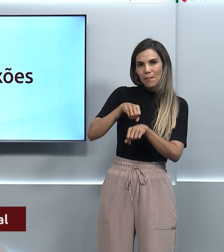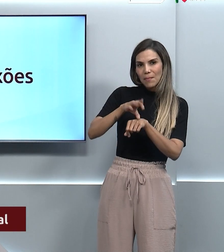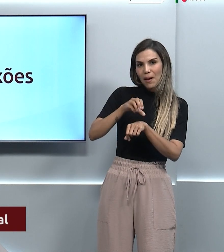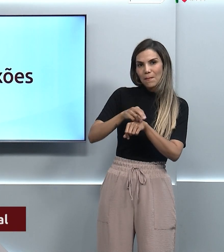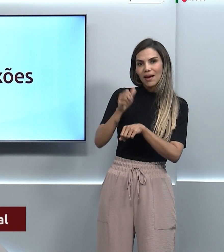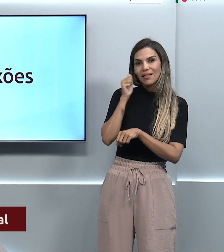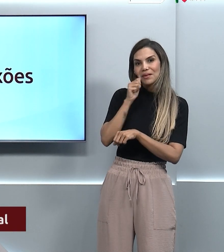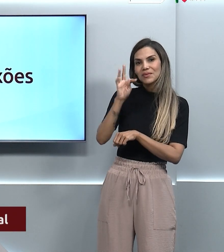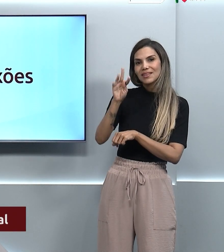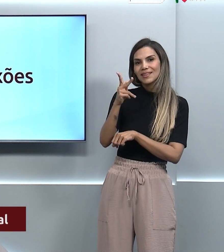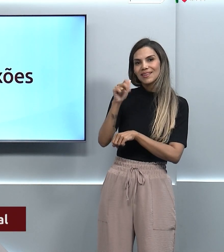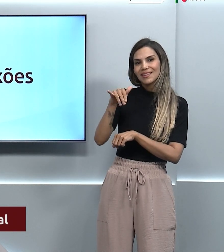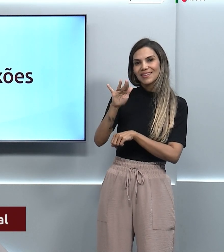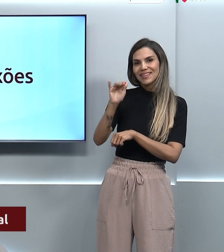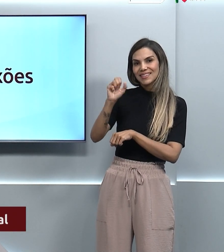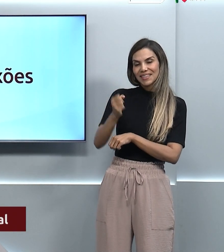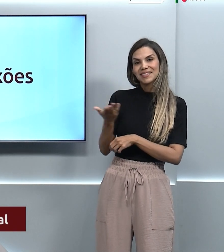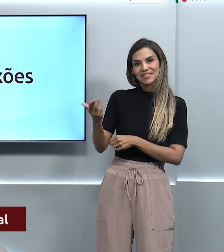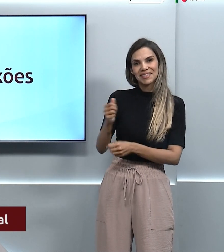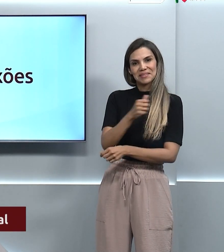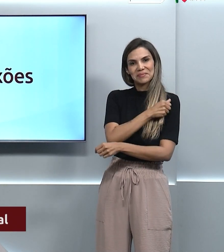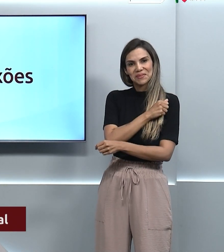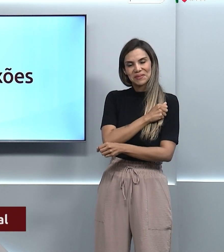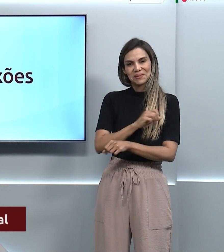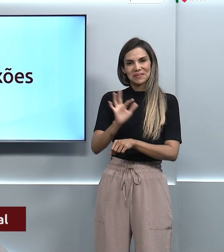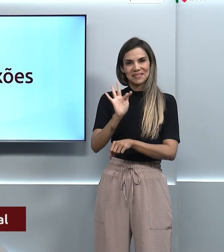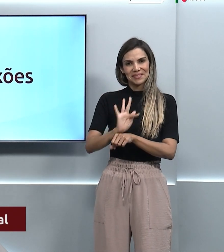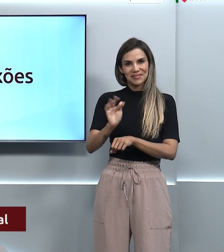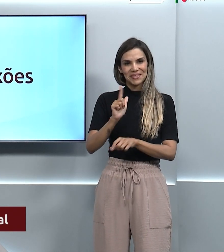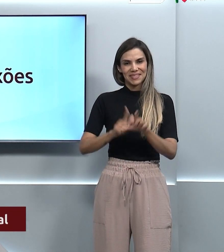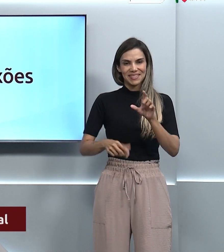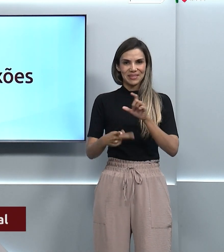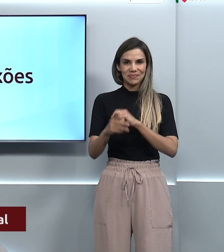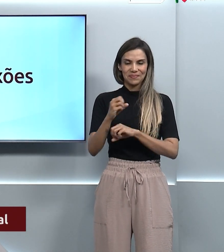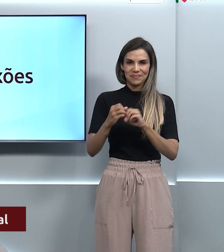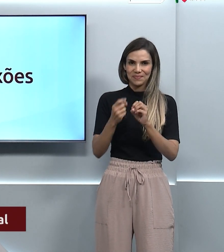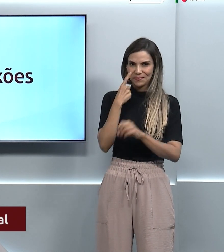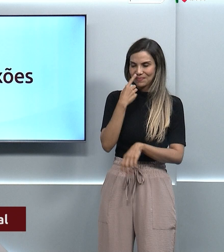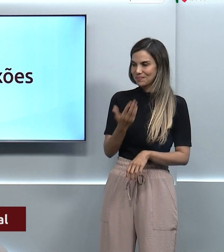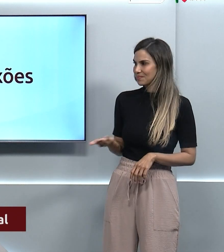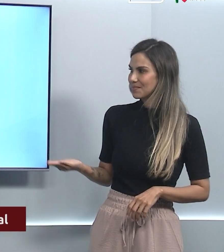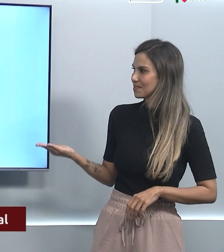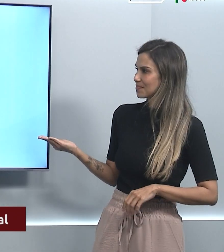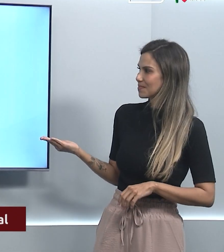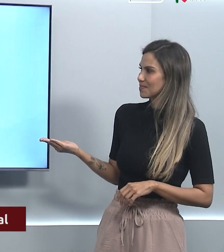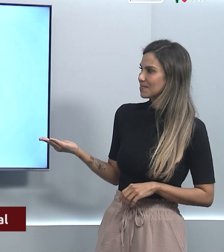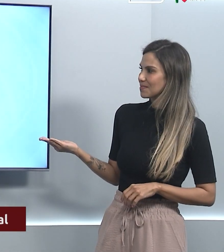da Thaís Teixeira, dessa vez estudante da Faculdade de Letras da UFG. Rodou.